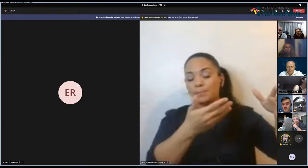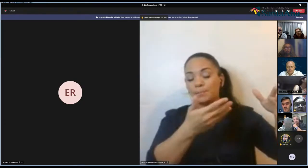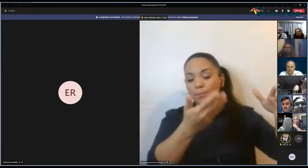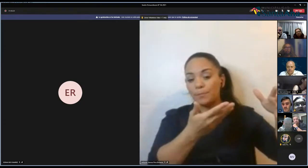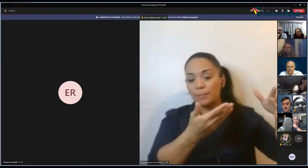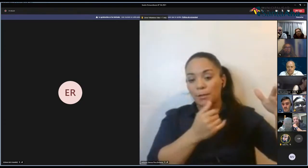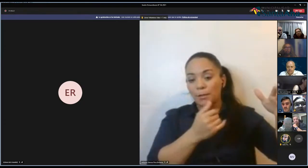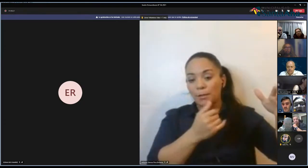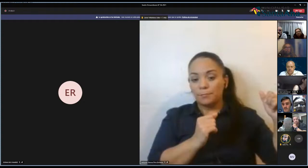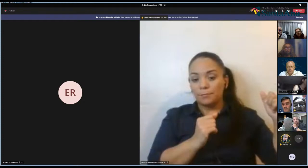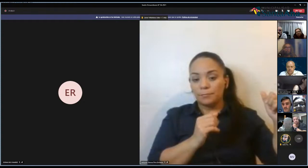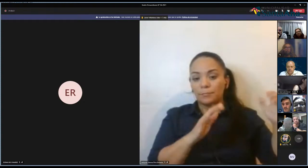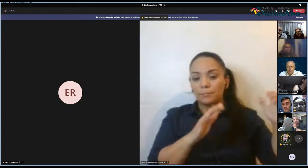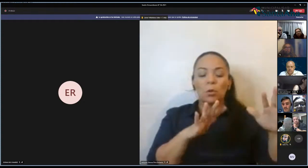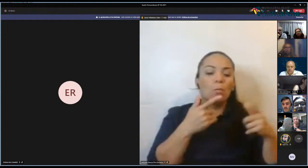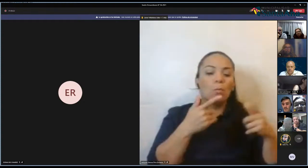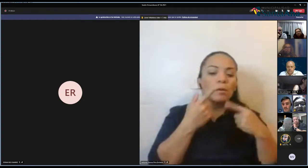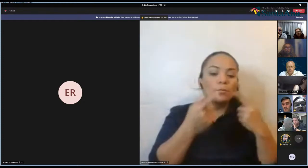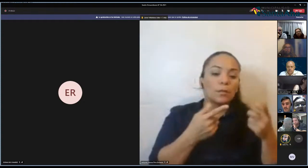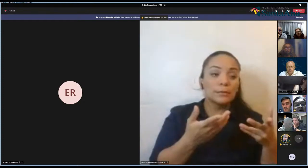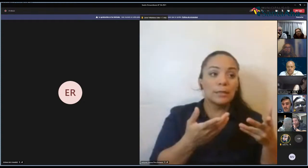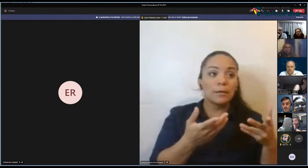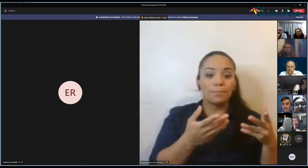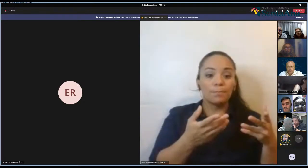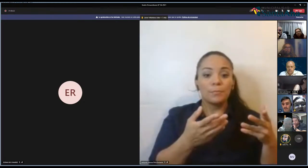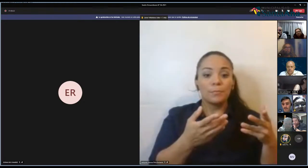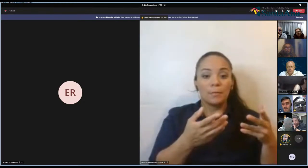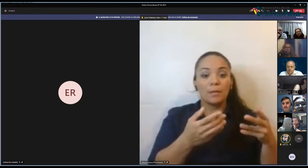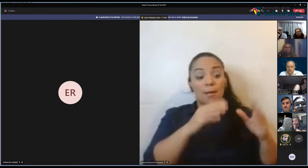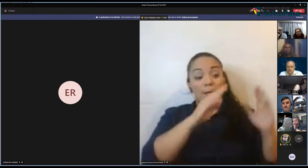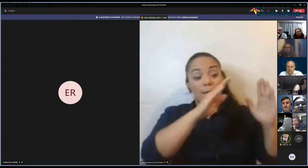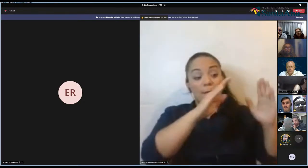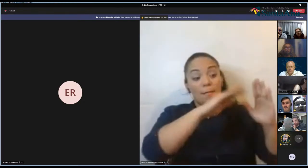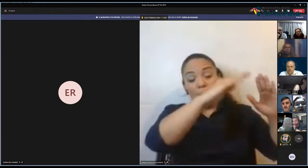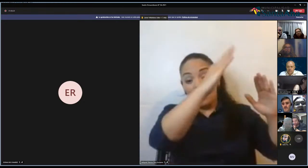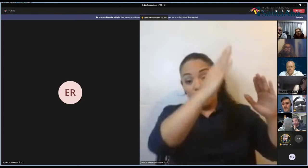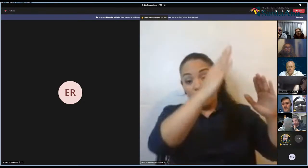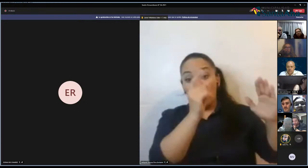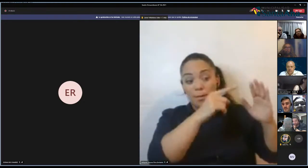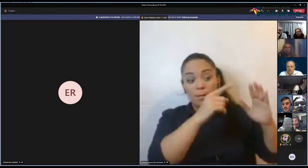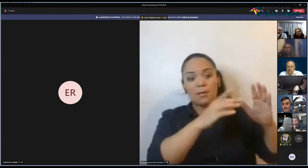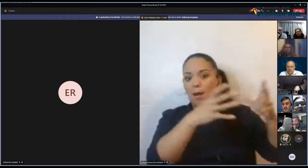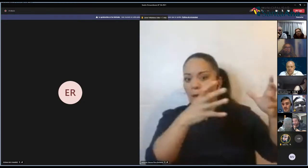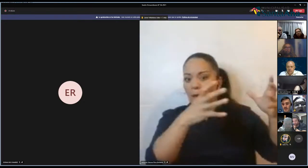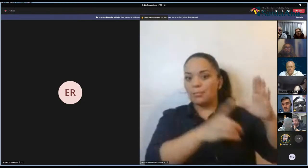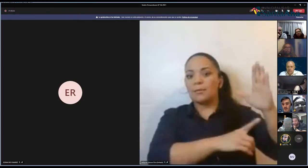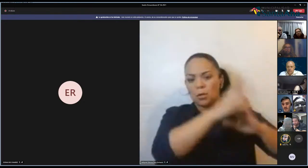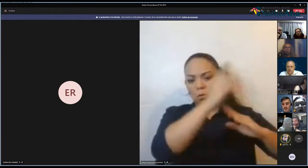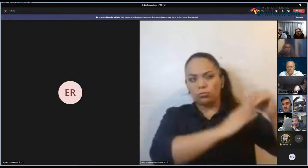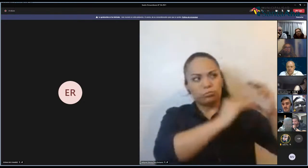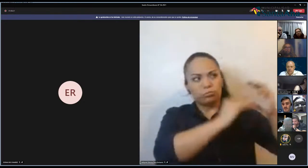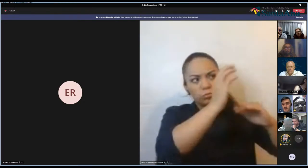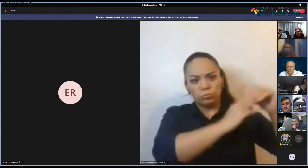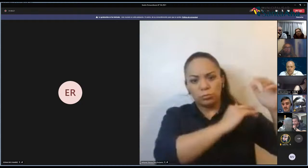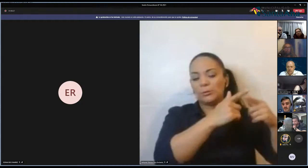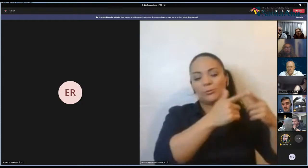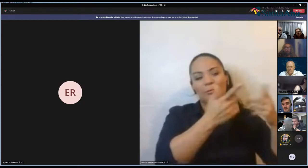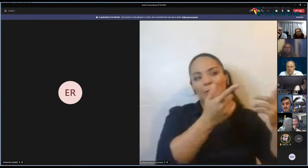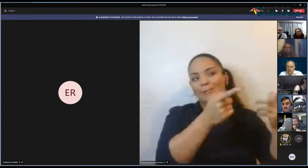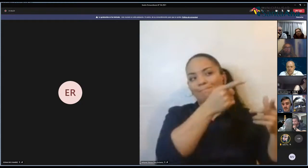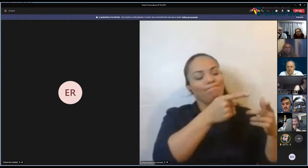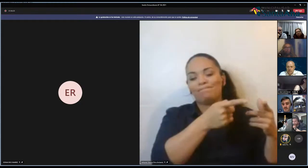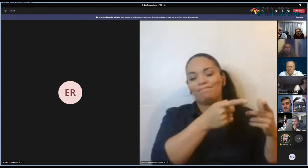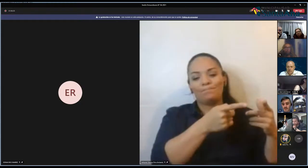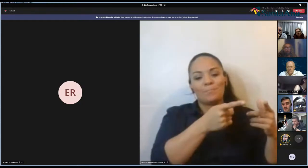como les podría decir el gran desarrollo que se está haciendo en la parte de la montaña y que también pueda que no estén bien planificados